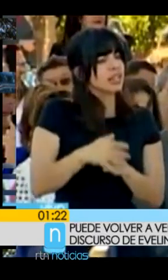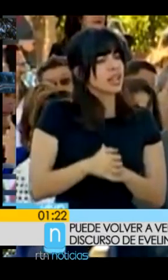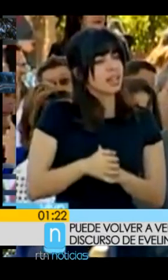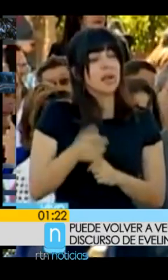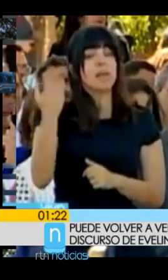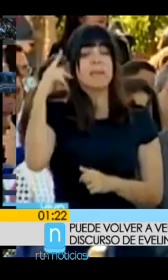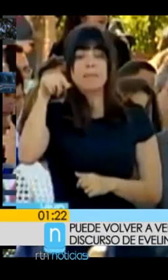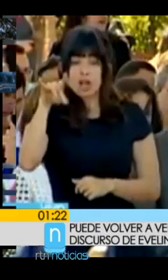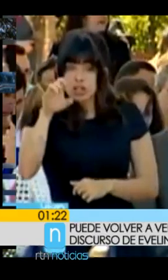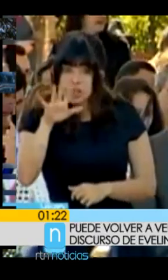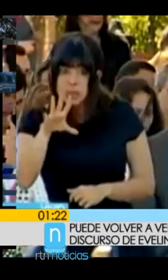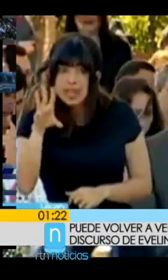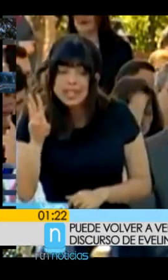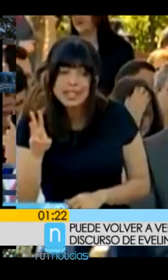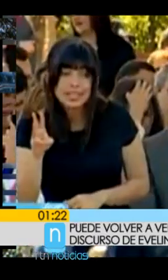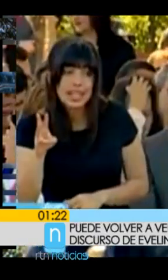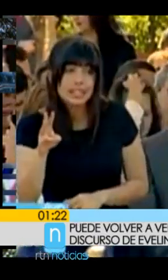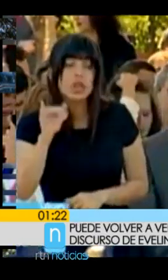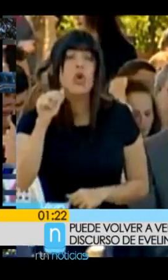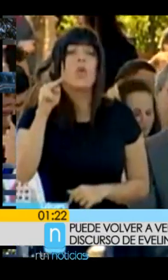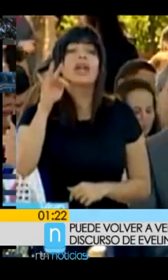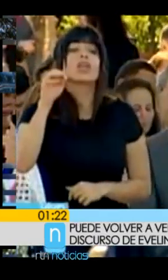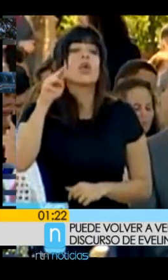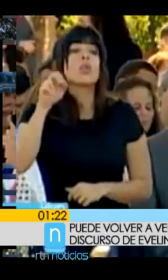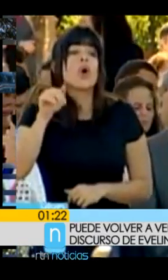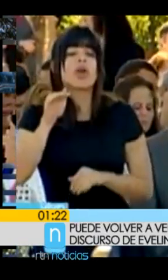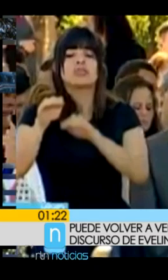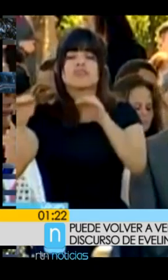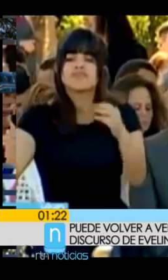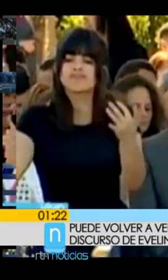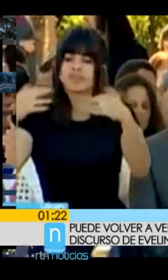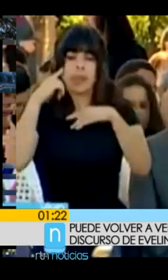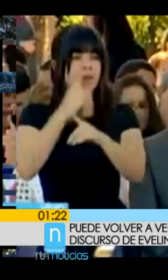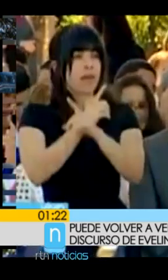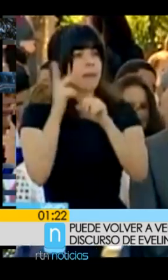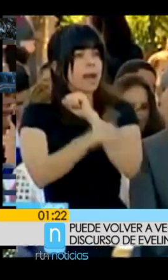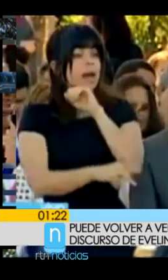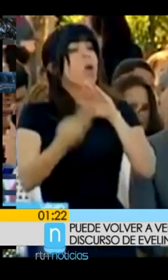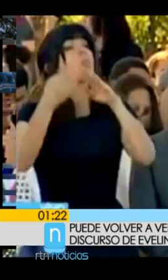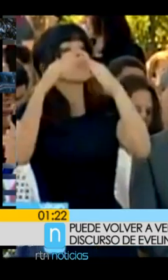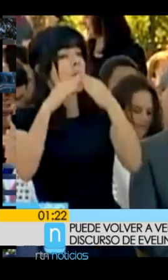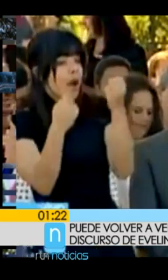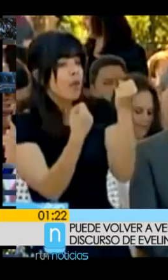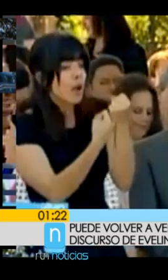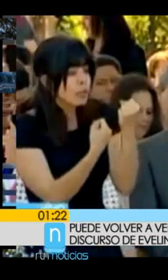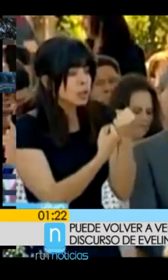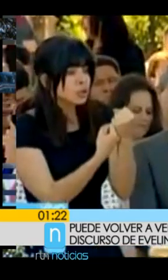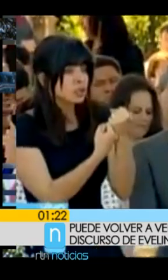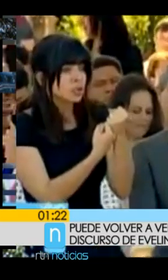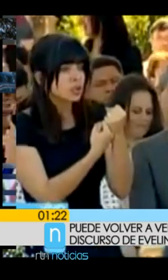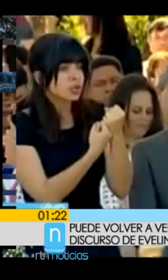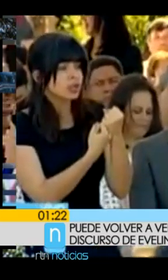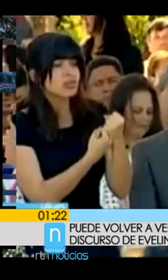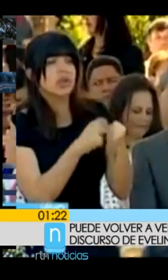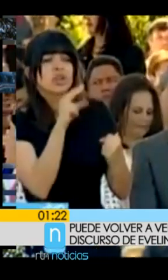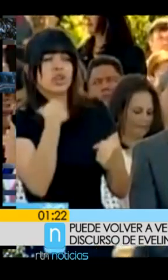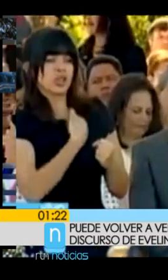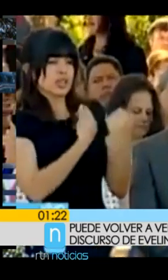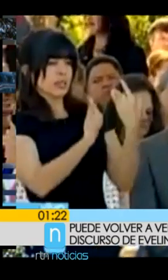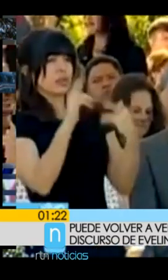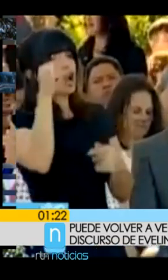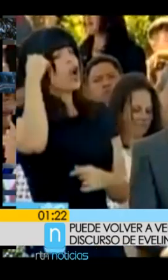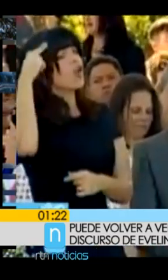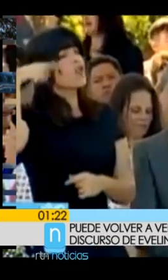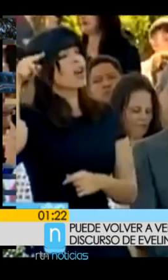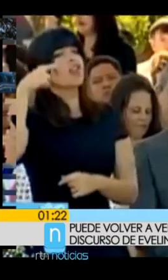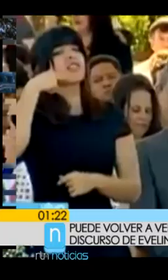En 1856, Juanito Mora llamó a defender al país y el pueblo lo apoyó. No esperemos a que el